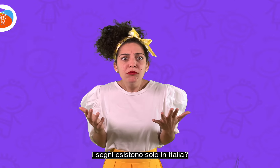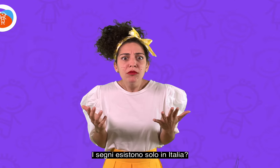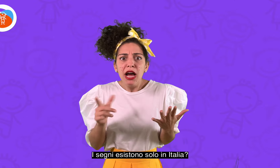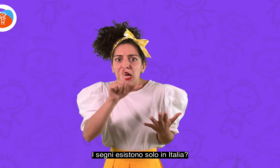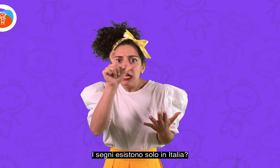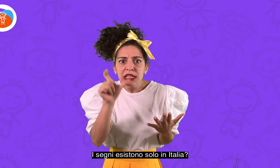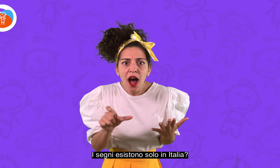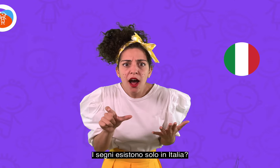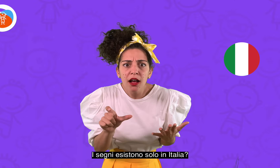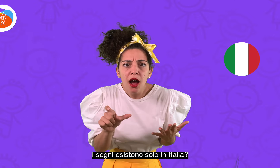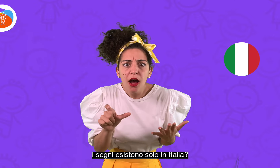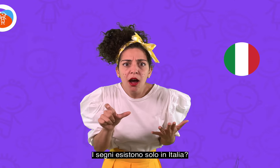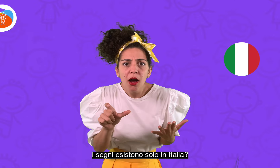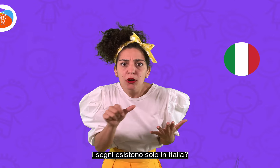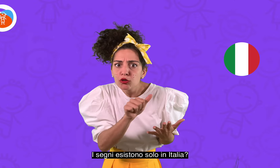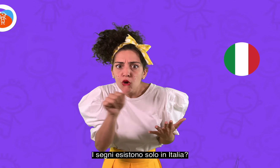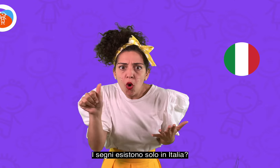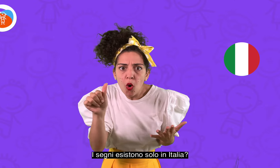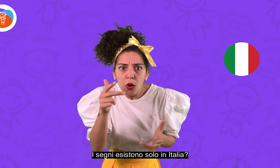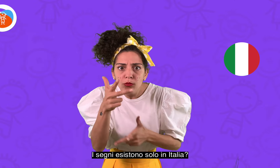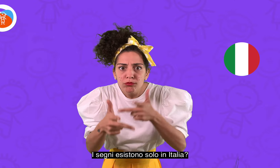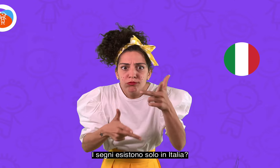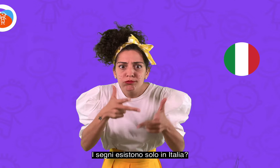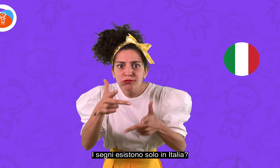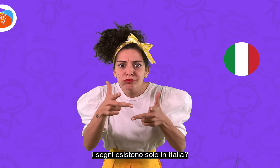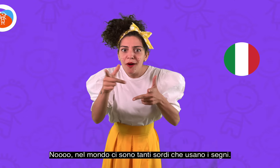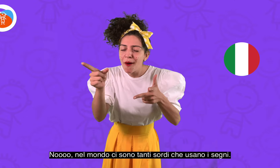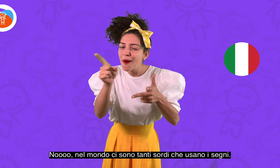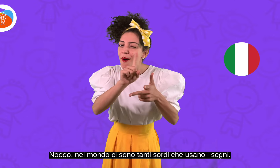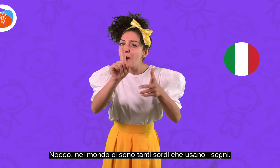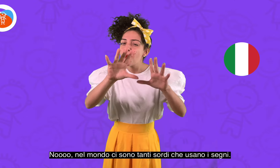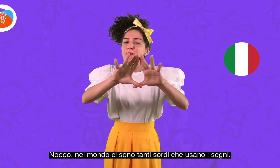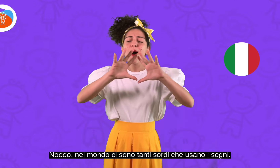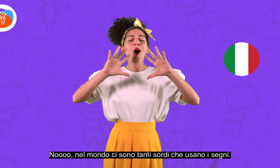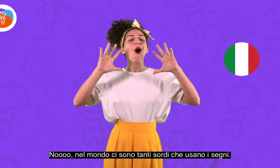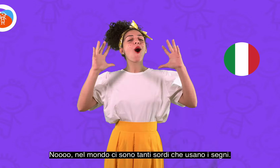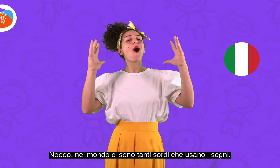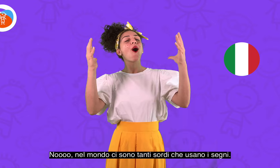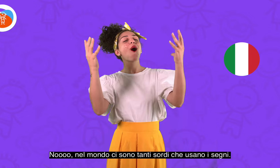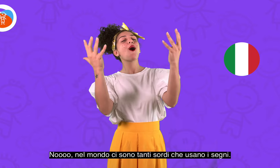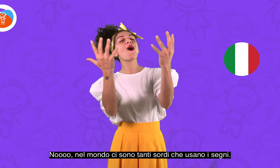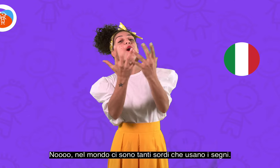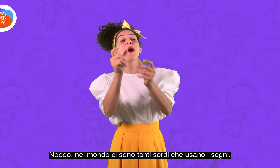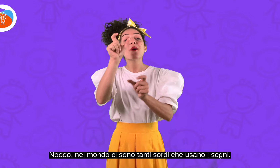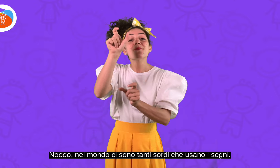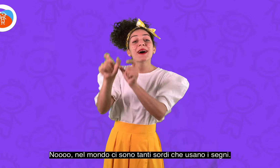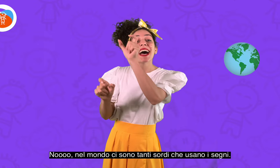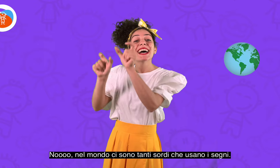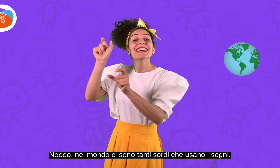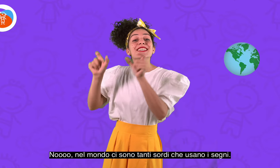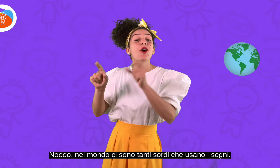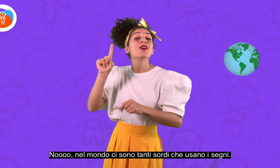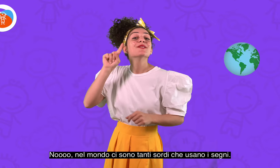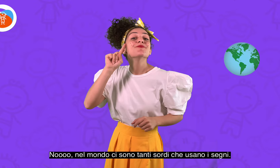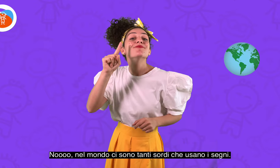segni esistono solo in Italia? No! Nel mondo ci sono tanti